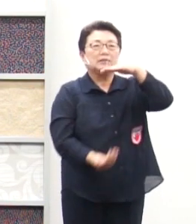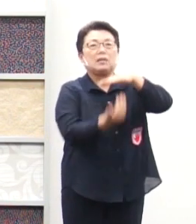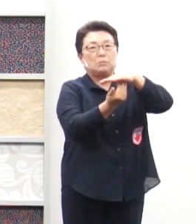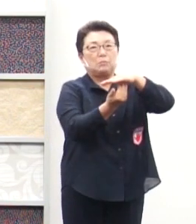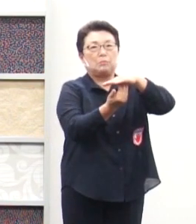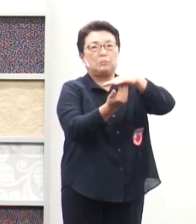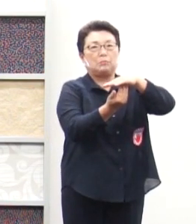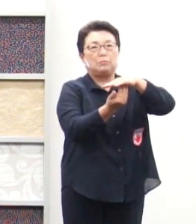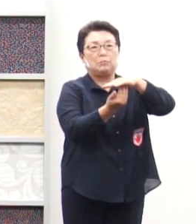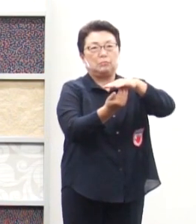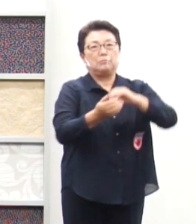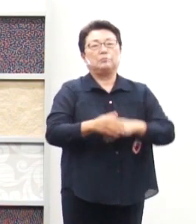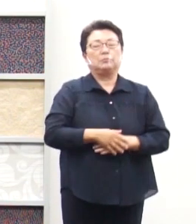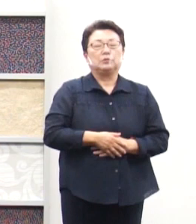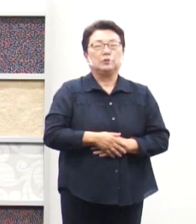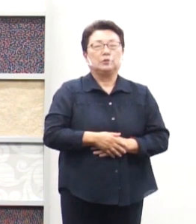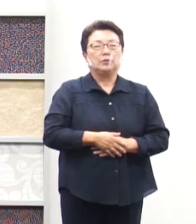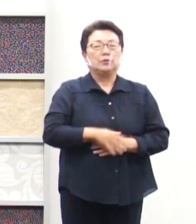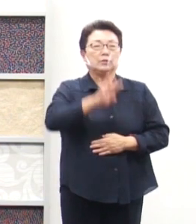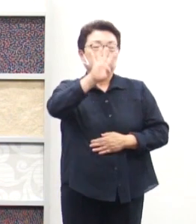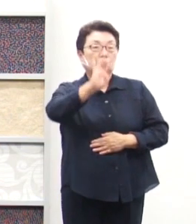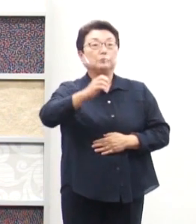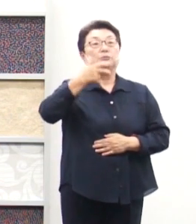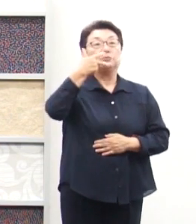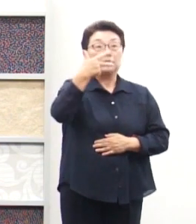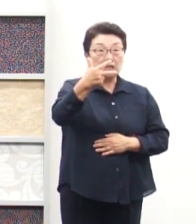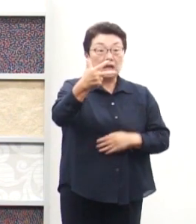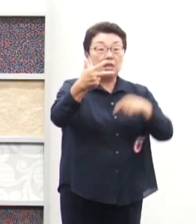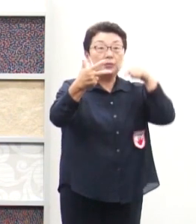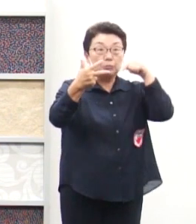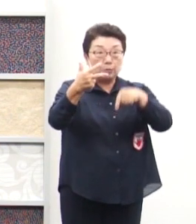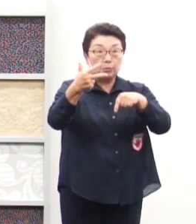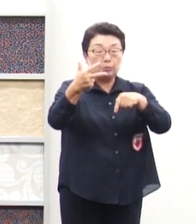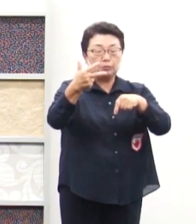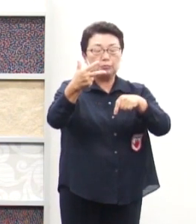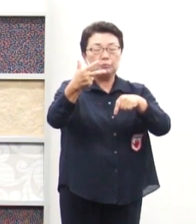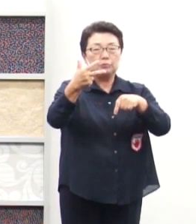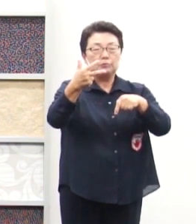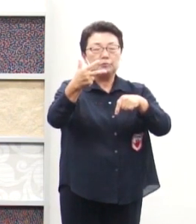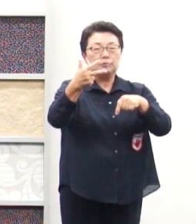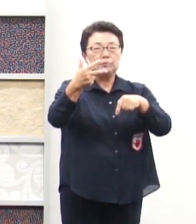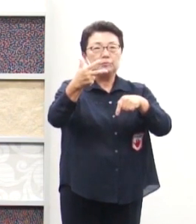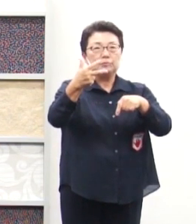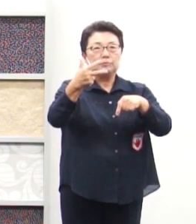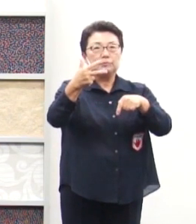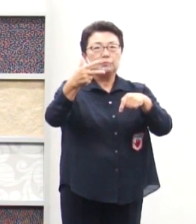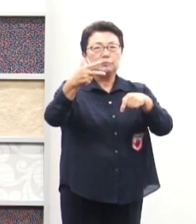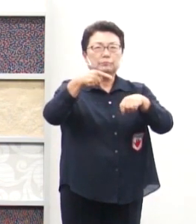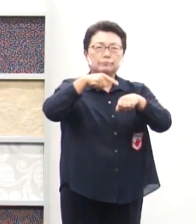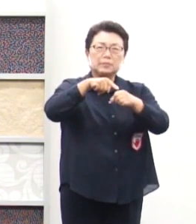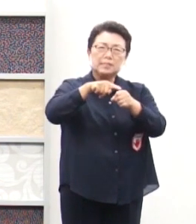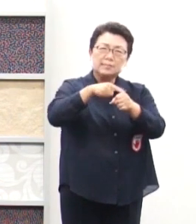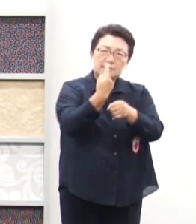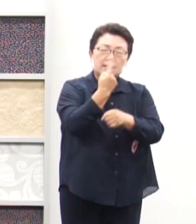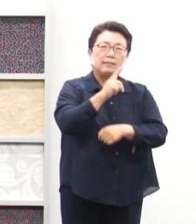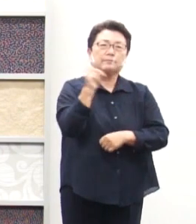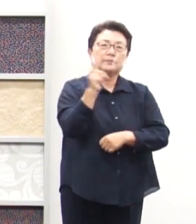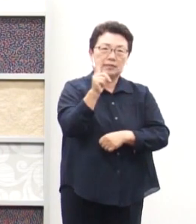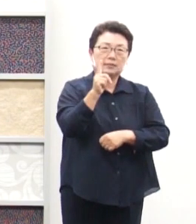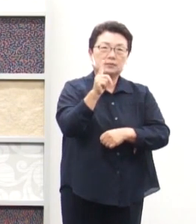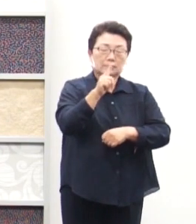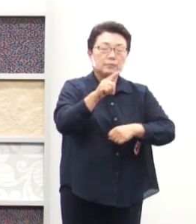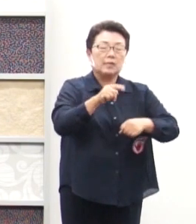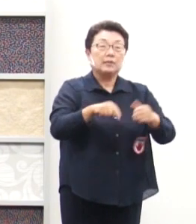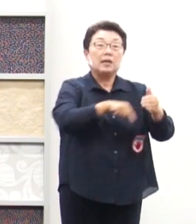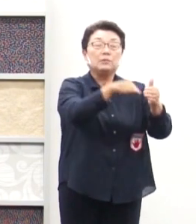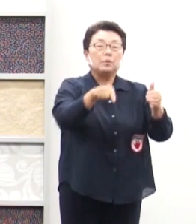になっております。でその47の主な要因は、障害者施設